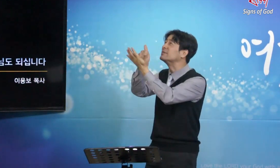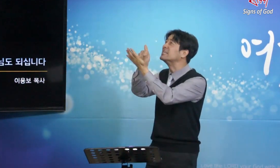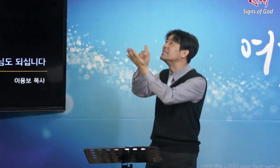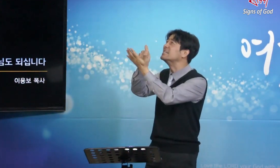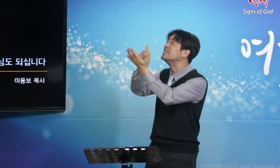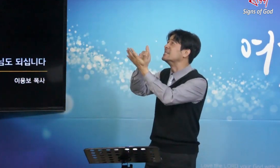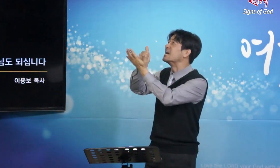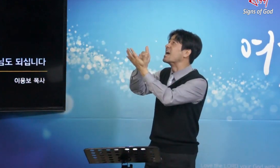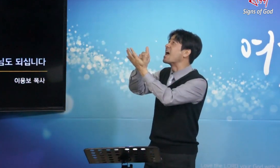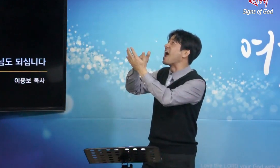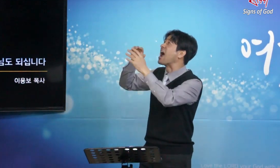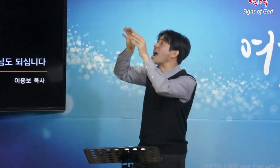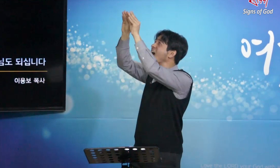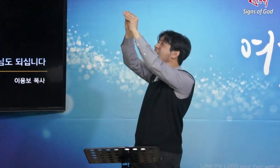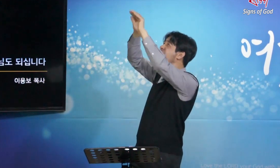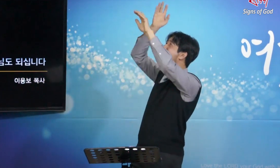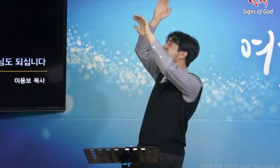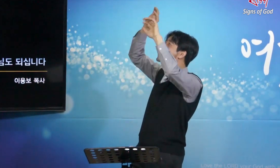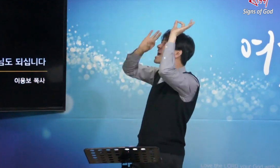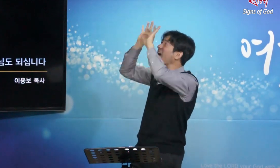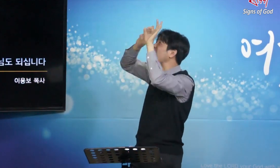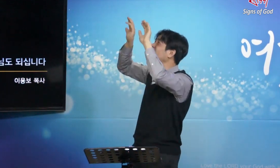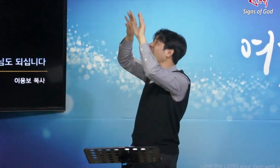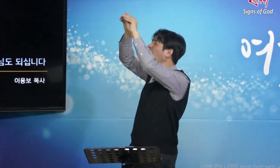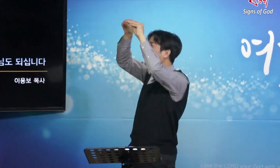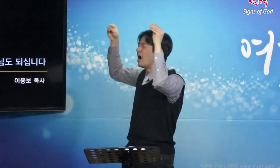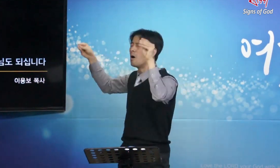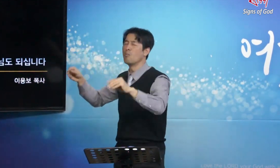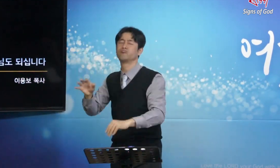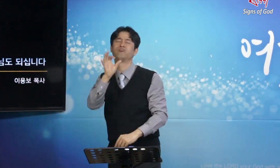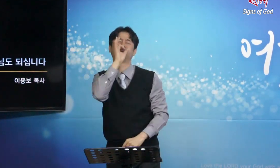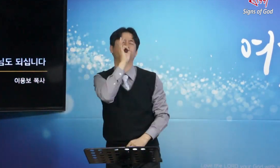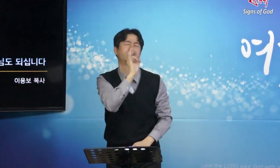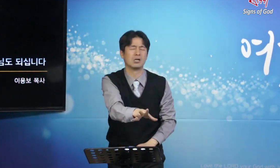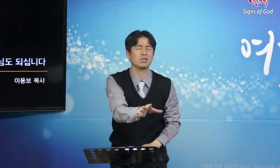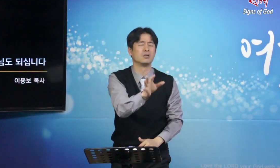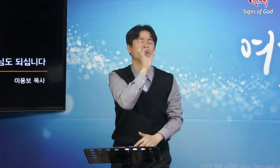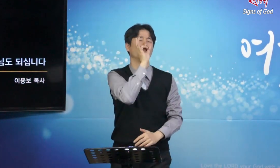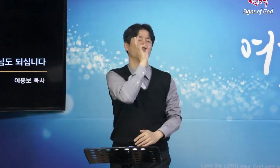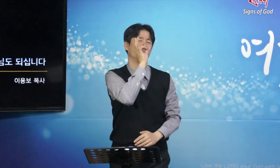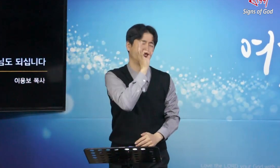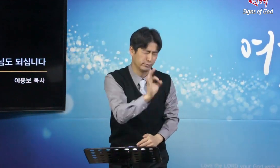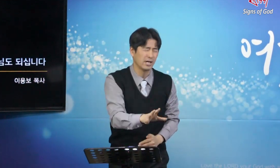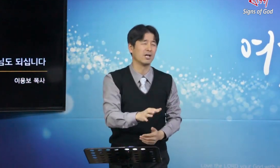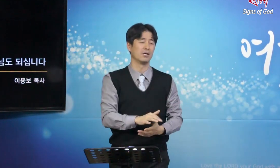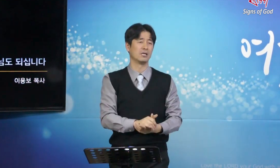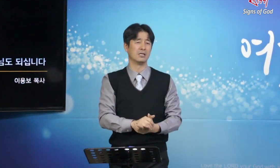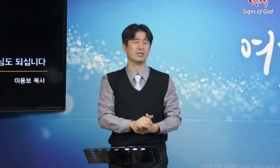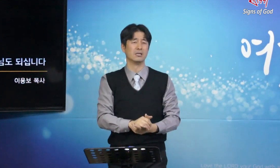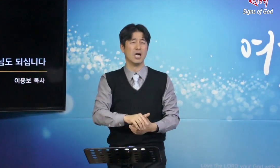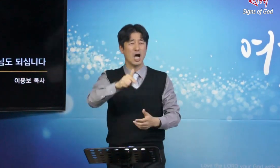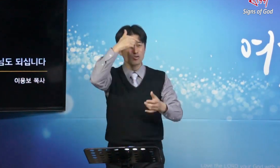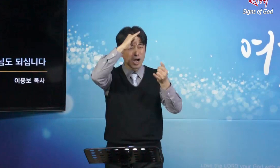우리가 의롭게 되기 위해서 하나님을 찾아서 하나님을 만날 수 있는 것이